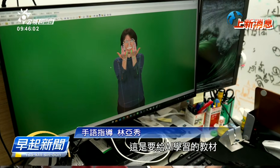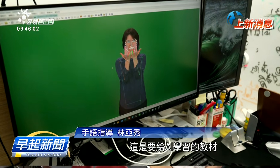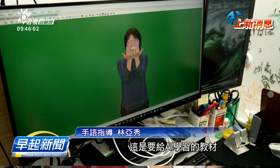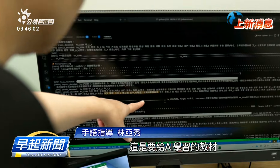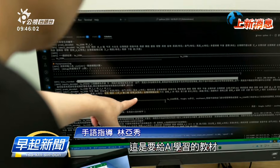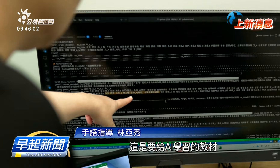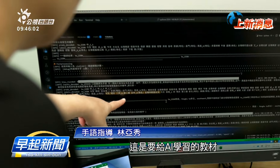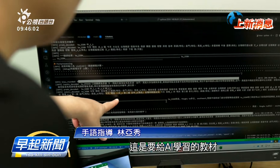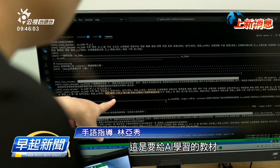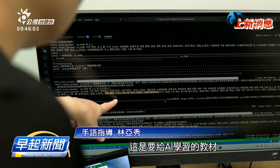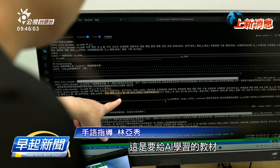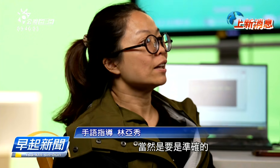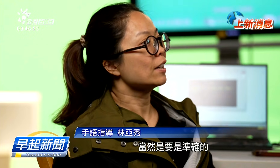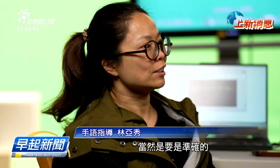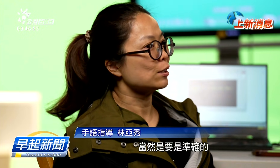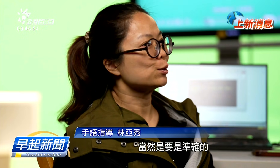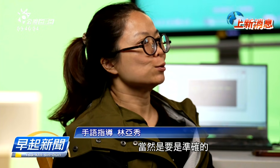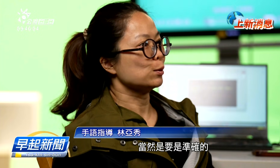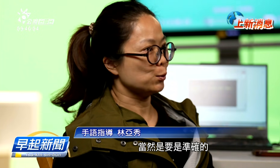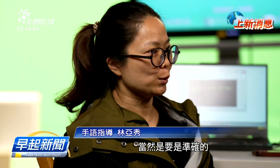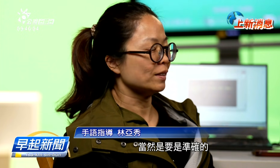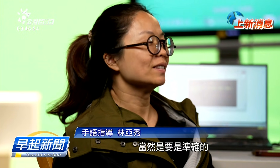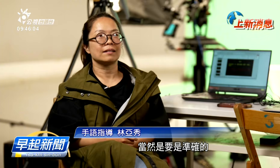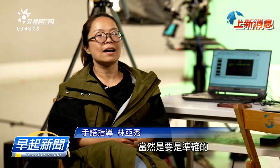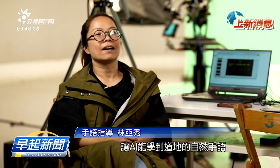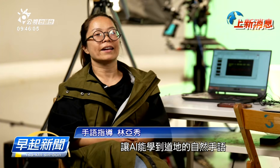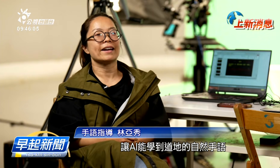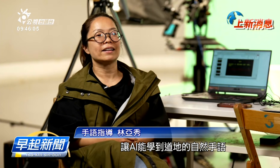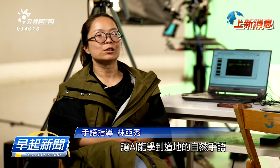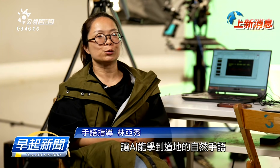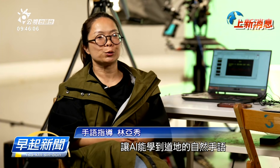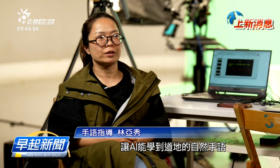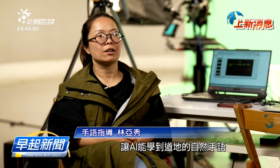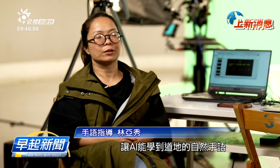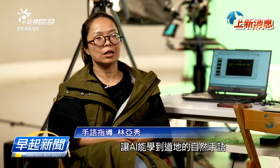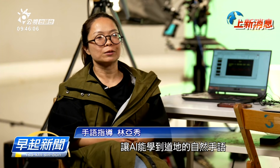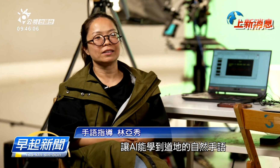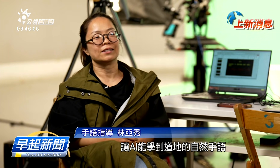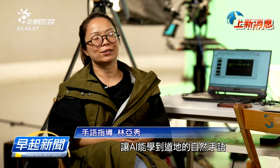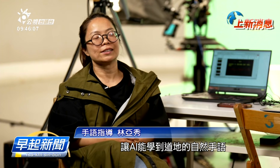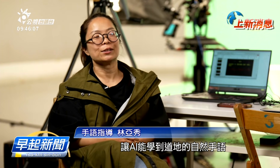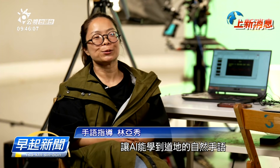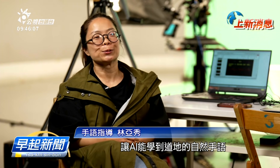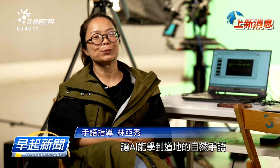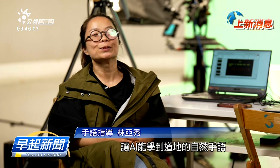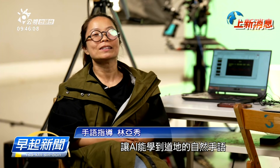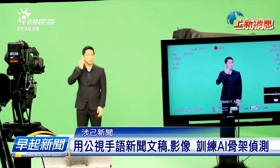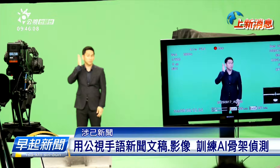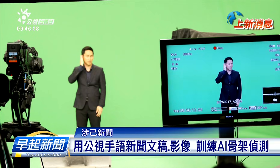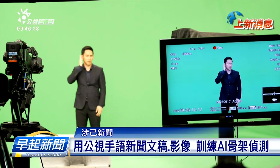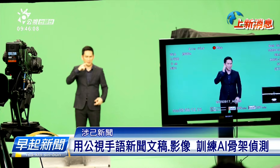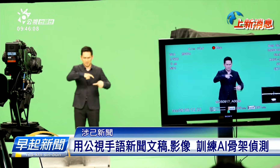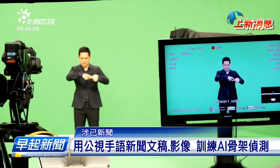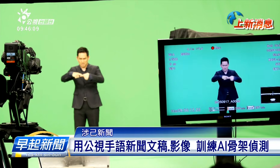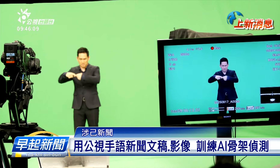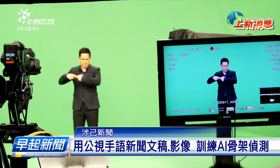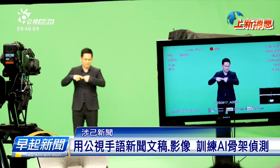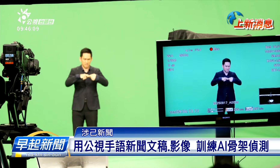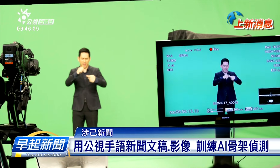AI 学习的教材，当然是要是准确的，让 AI 能学到道地的自然手语。 将公司逐工报送的